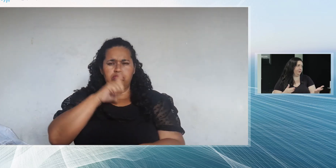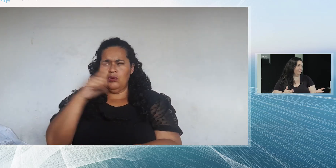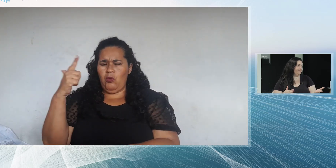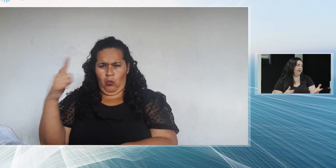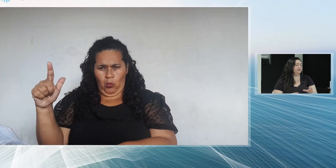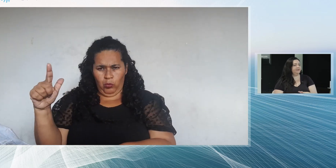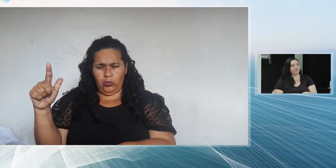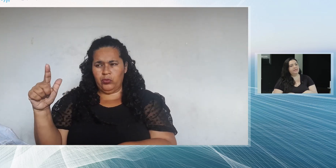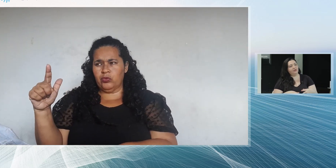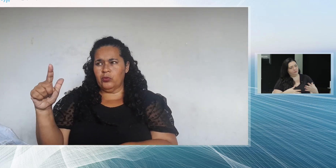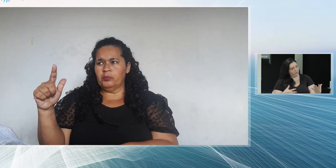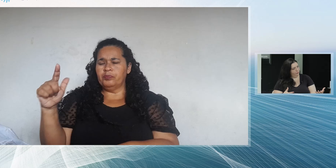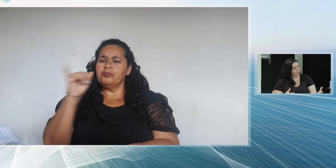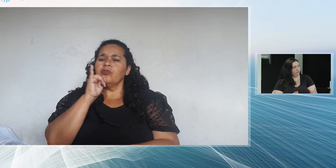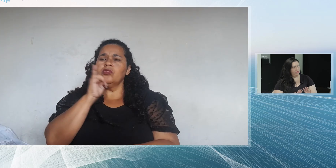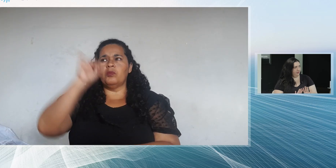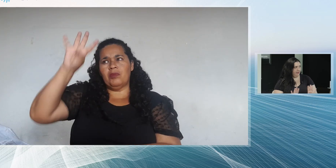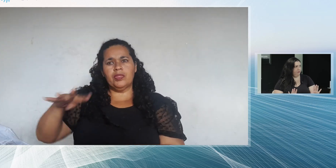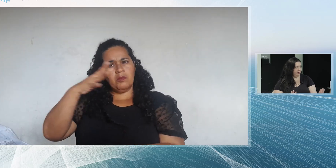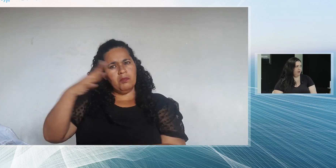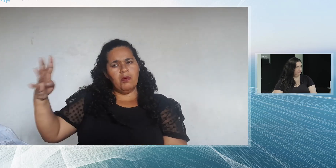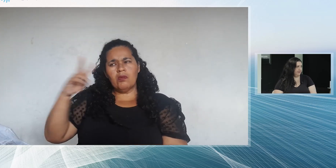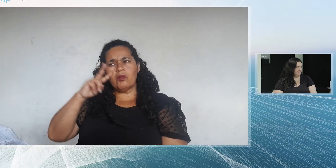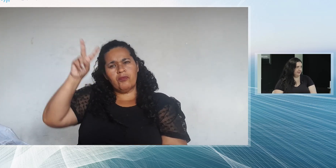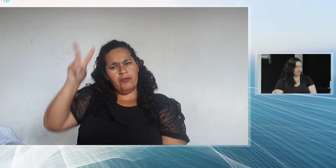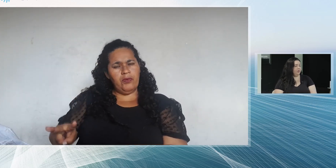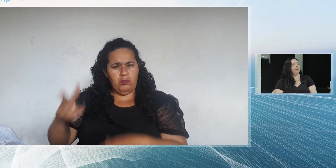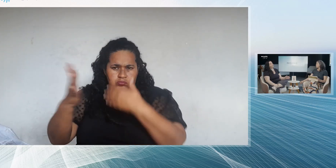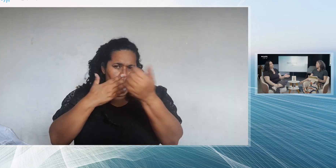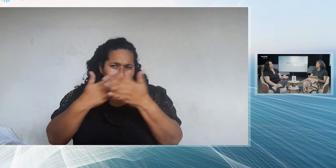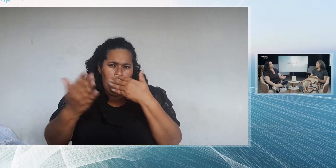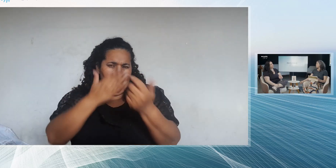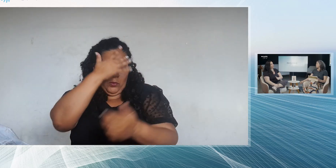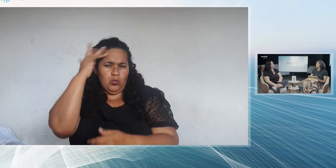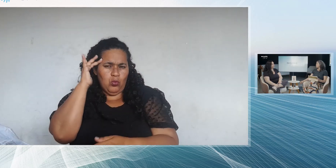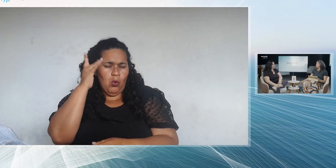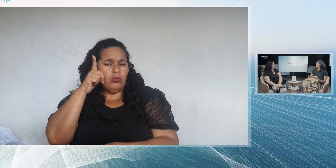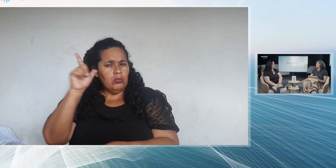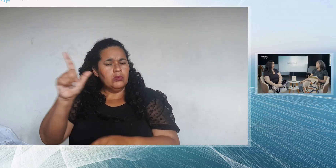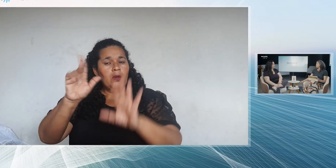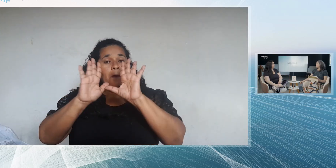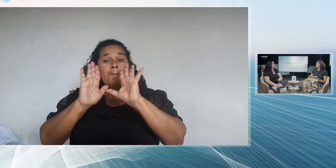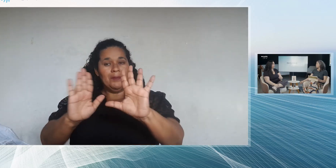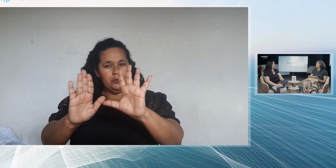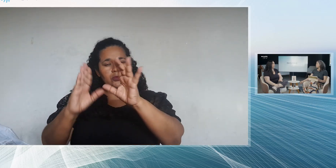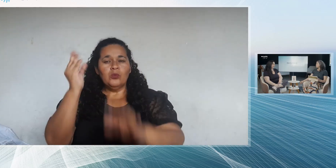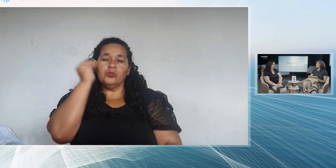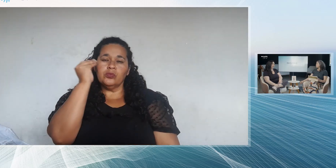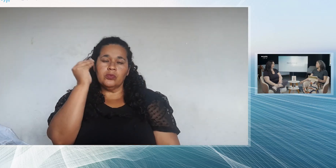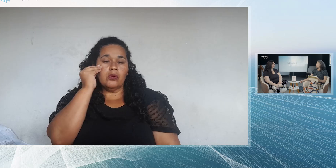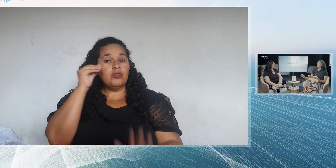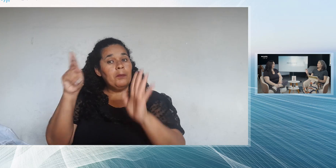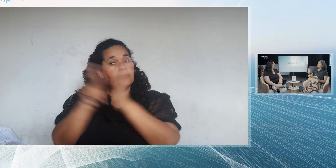domínio público. Então, o que é domínio público, ok, qualquer um tem acesso. Mas, no geral, os testes, ele é uso restrito